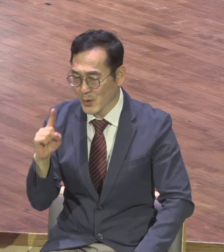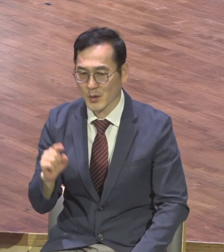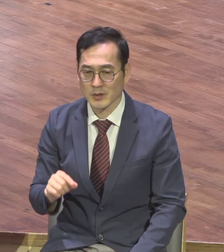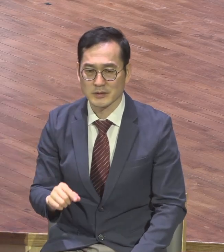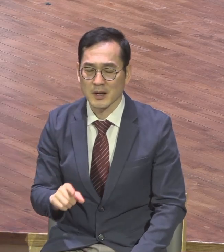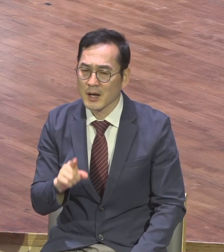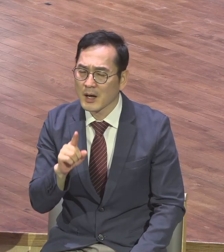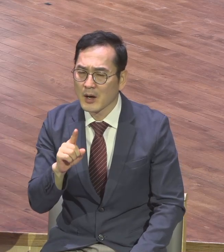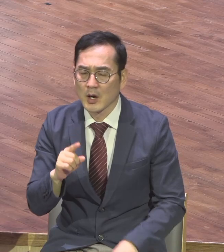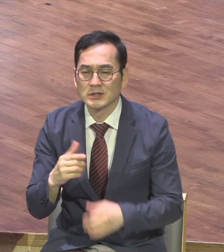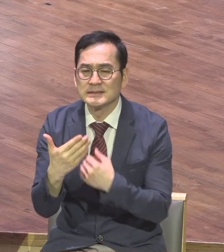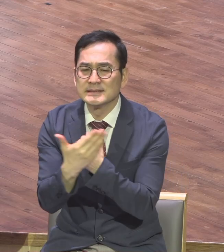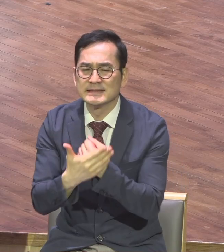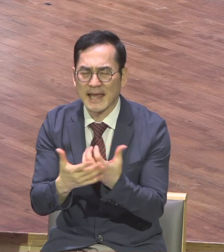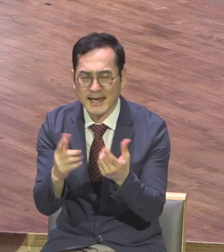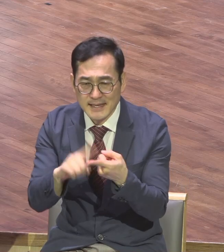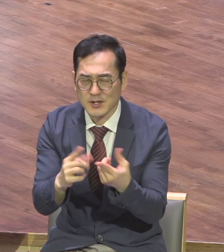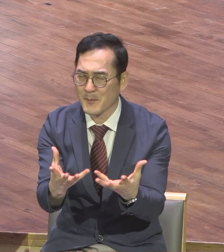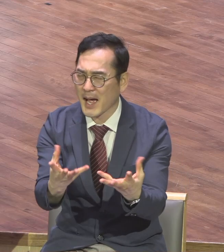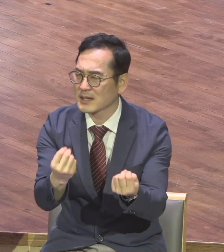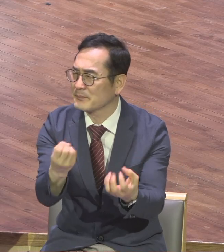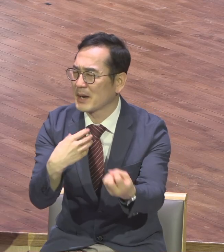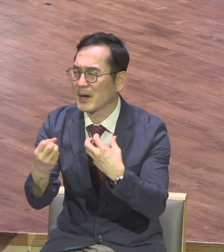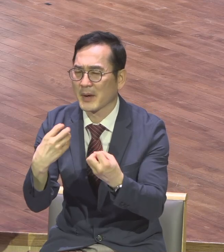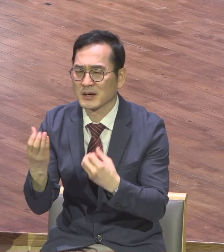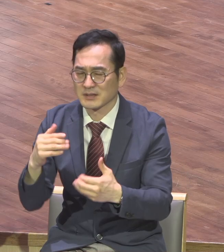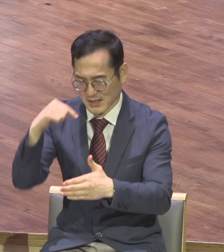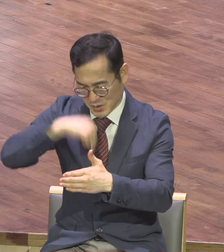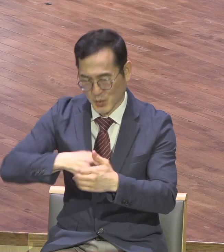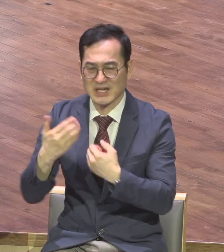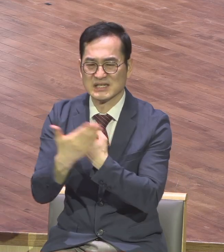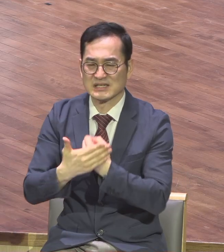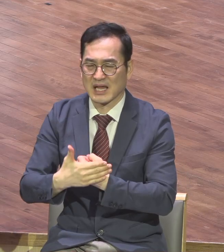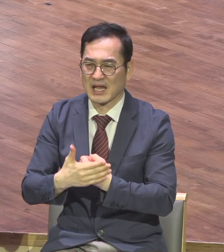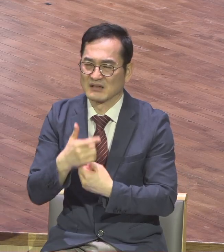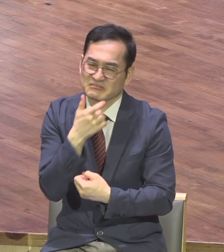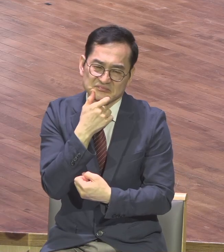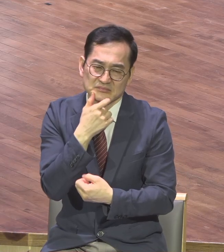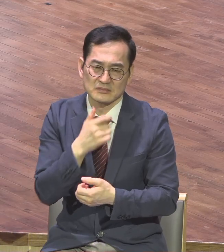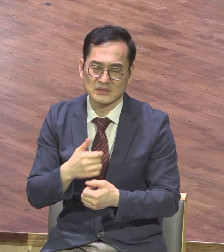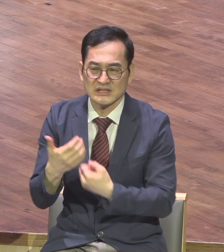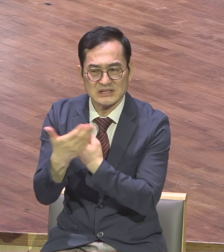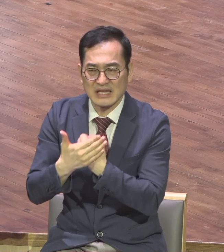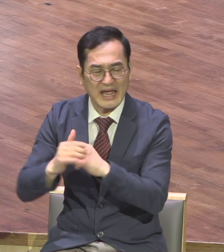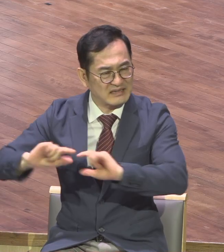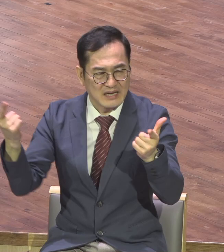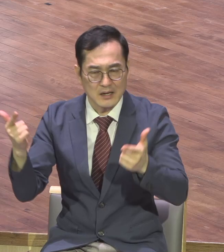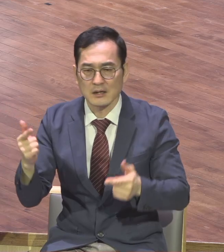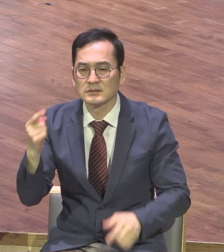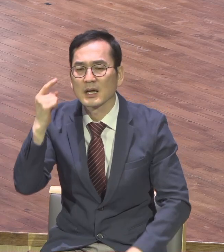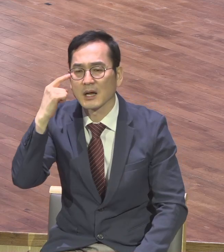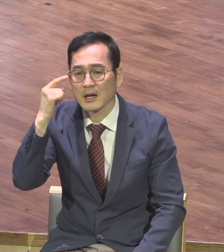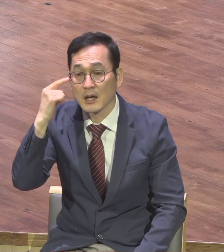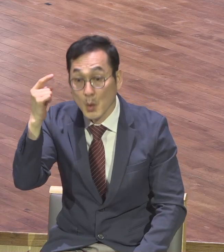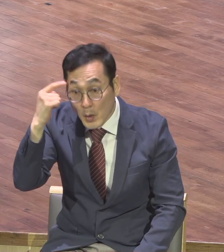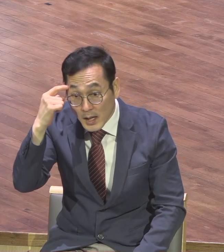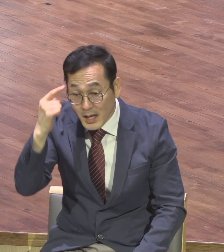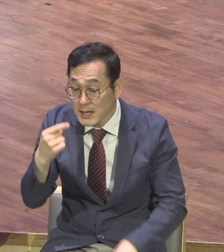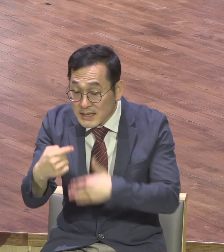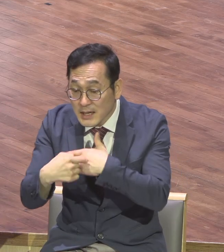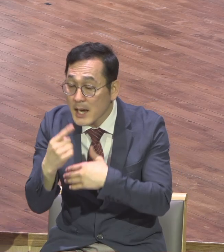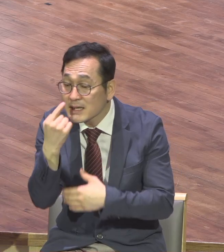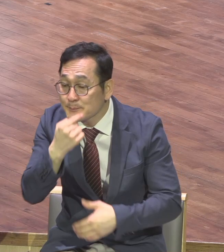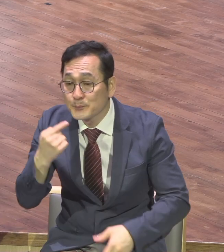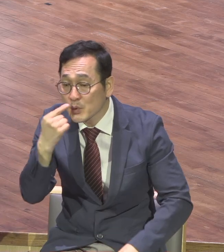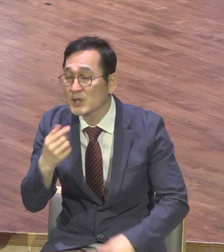말하지만 사실 은혜를 부인하고 있다. 말로는 은혜를 말하지만 삶에서는